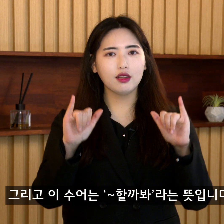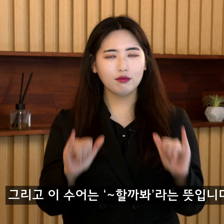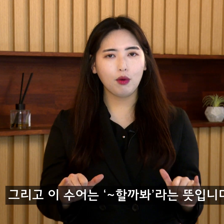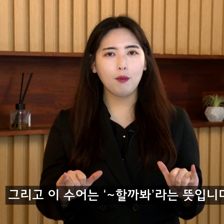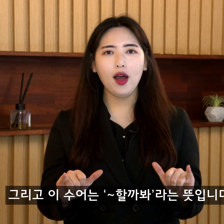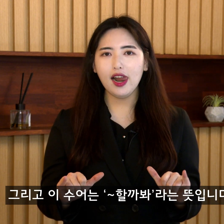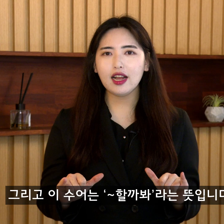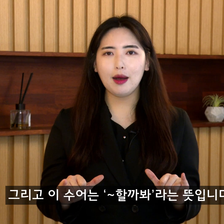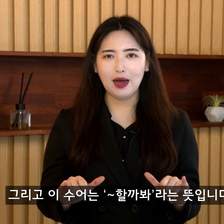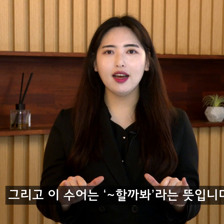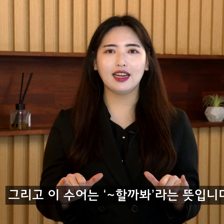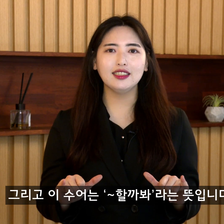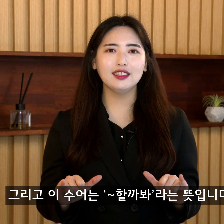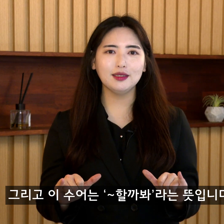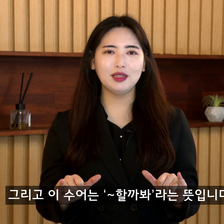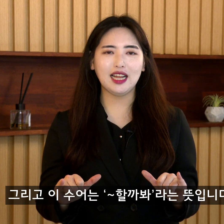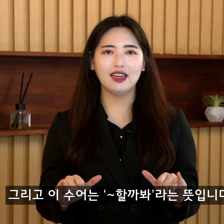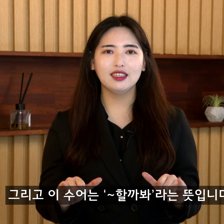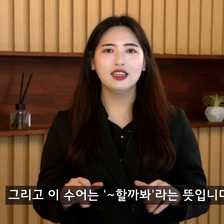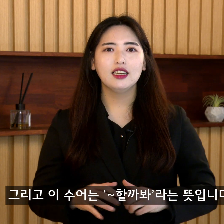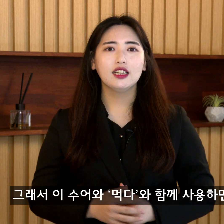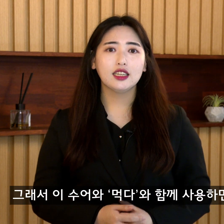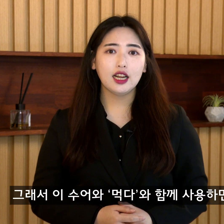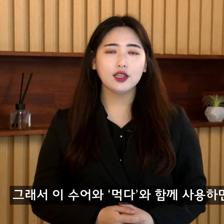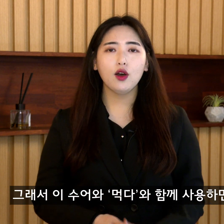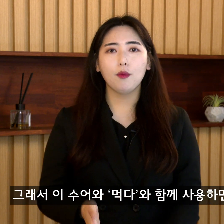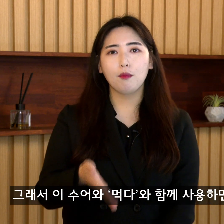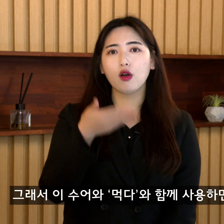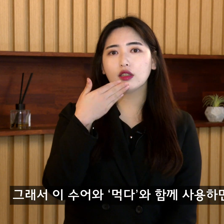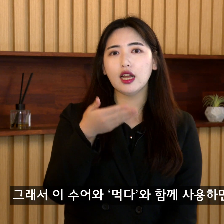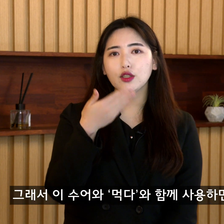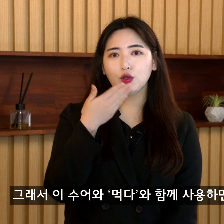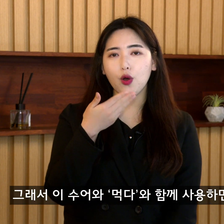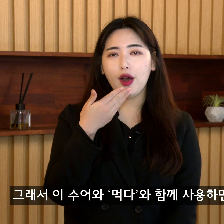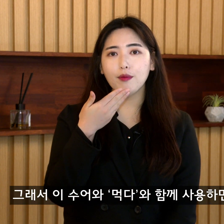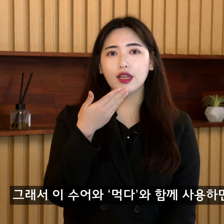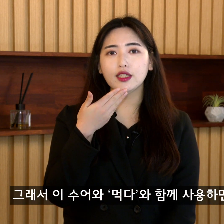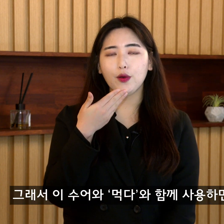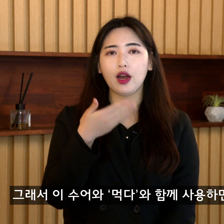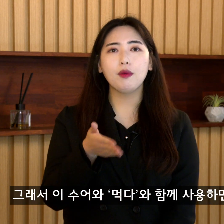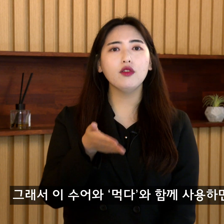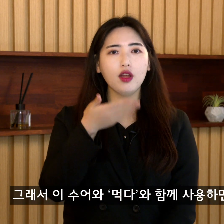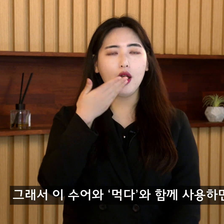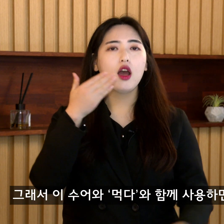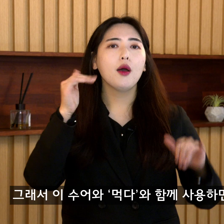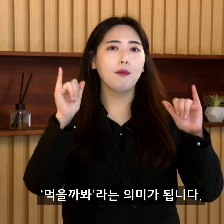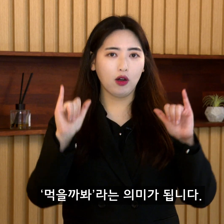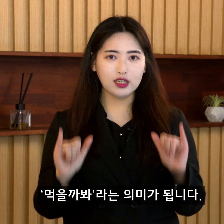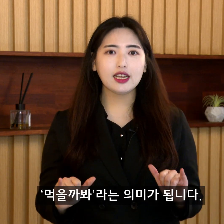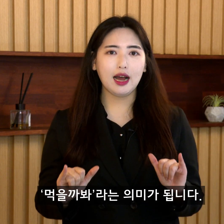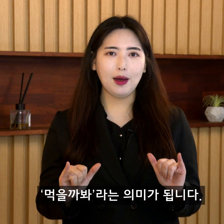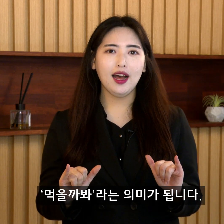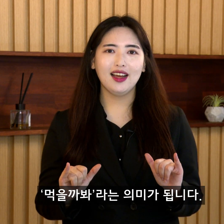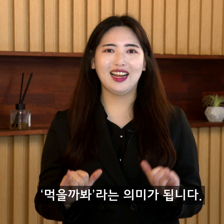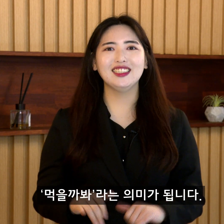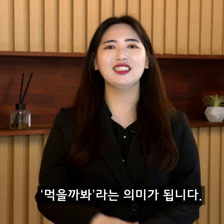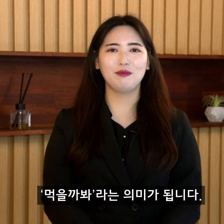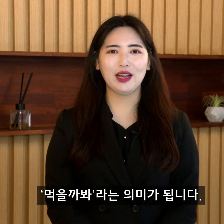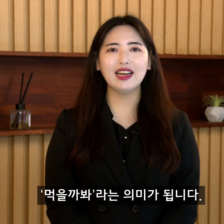뭐뭐 할까봐 라는 뜻입니다. 그래서 먹다 수어와 함께 사용하면 먹을까봐 라는 의미가